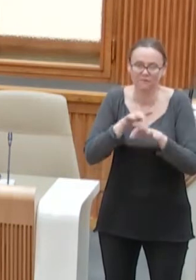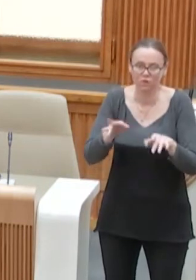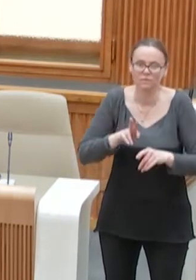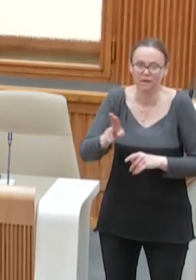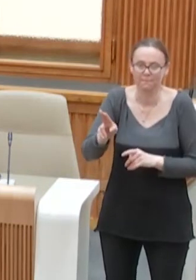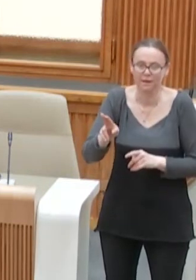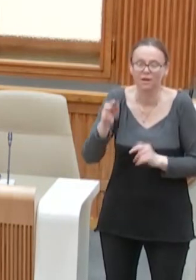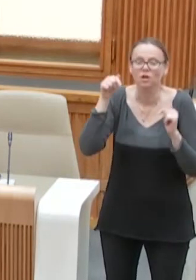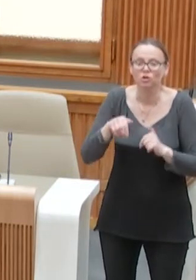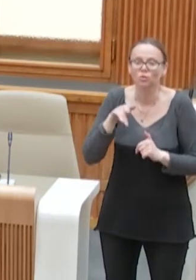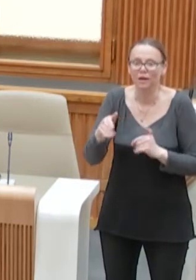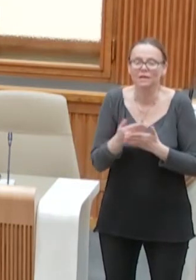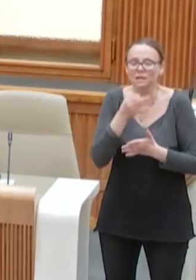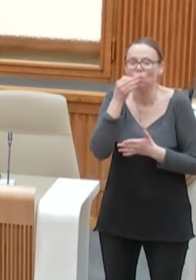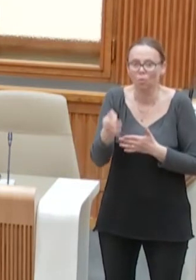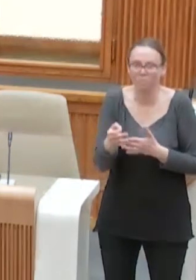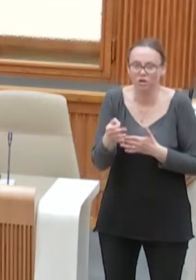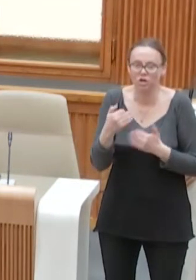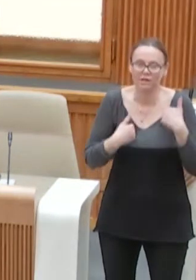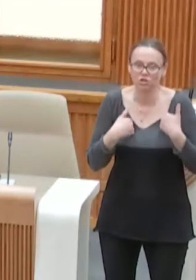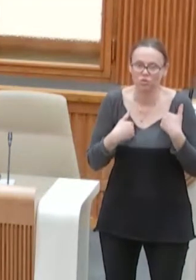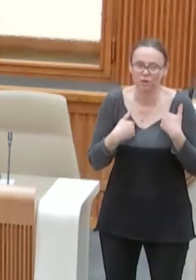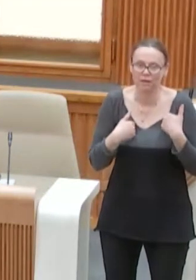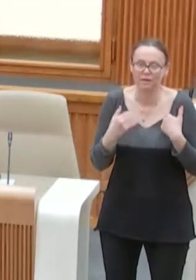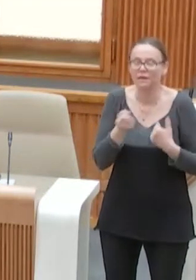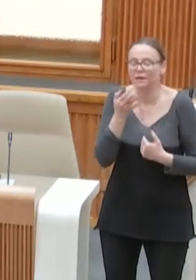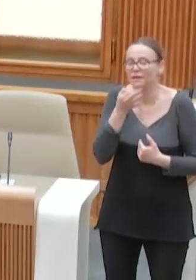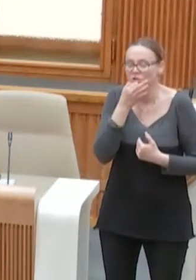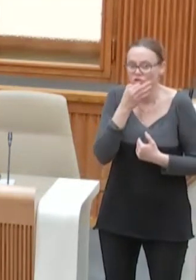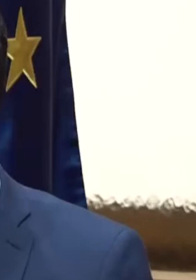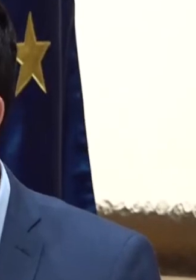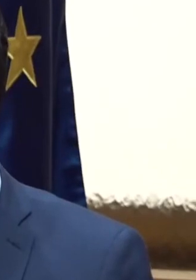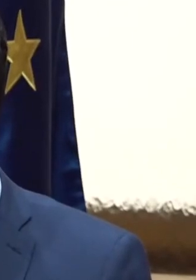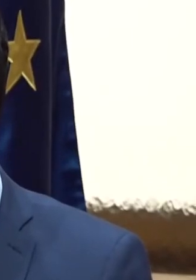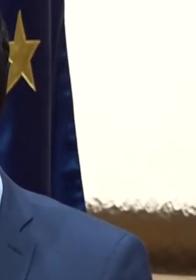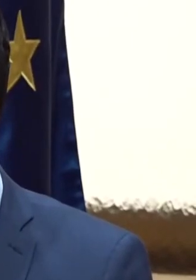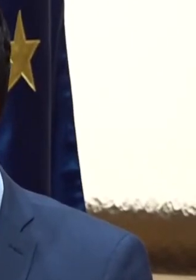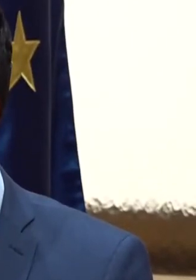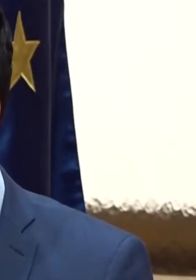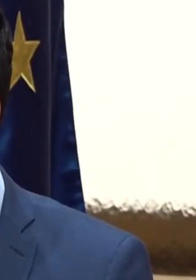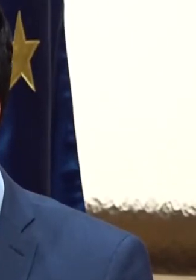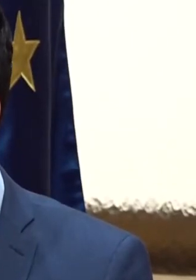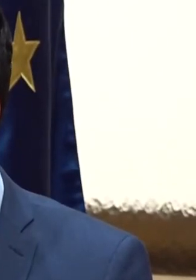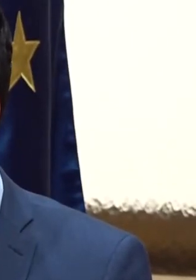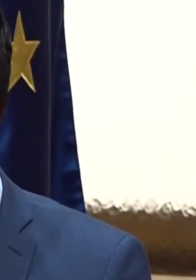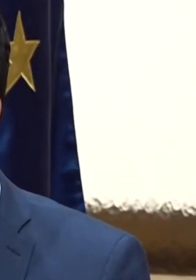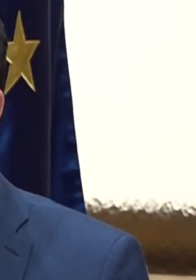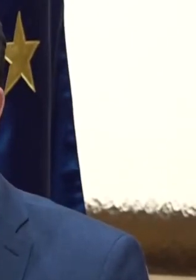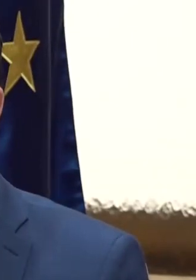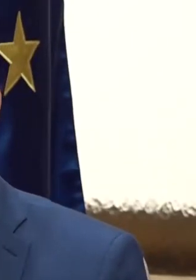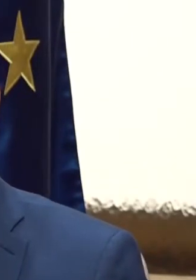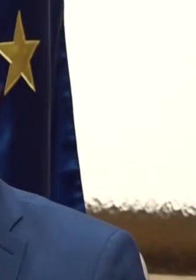naprej. Tukaj gre za vprašanje življenj, ker če ne zaustavimo širjenje tega virusa, potem